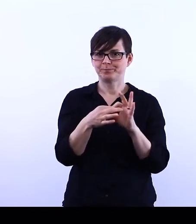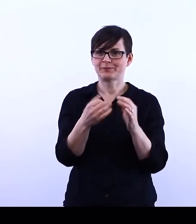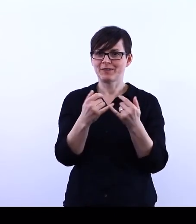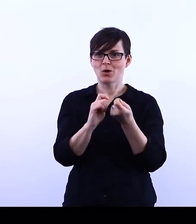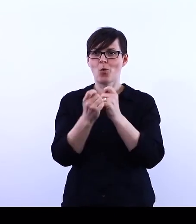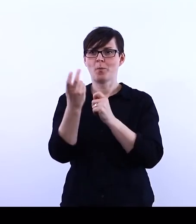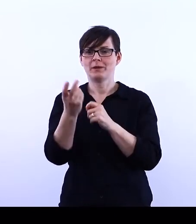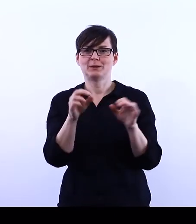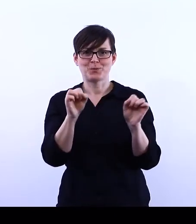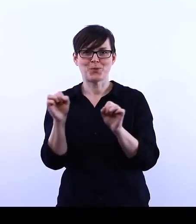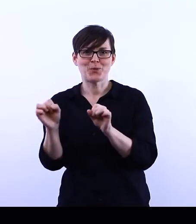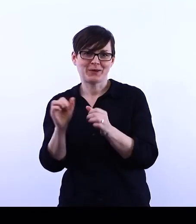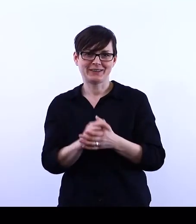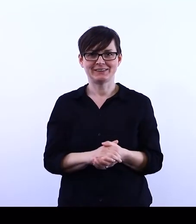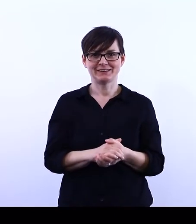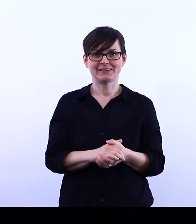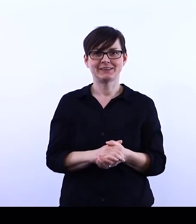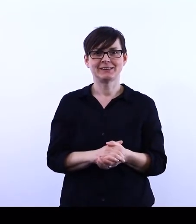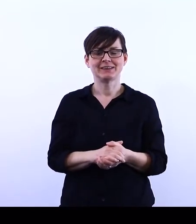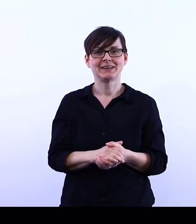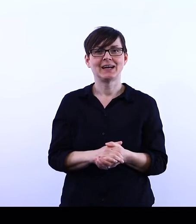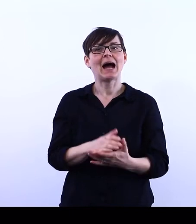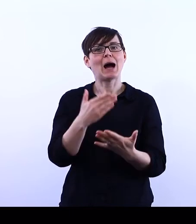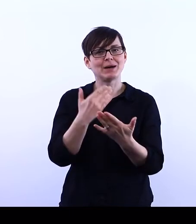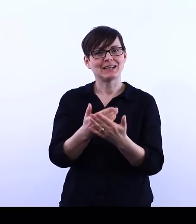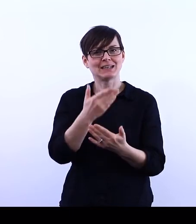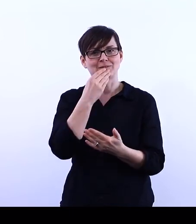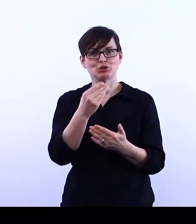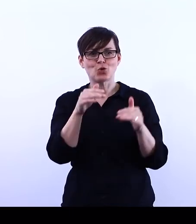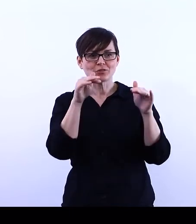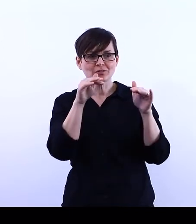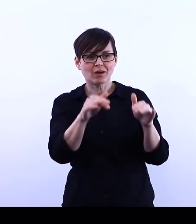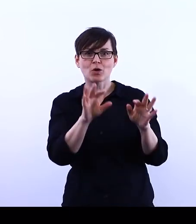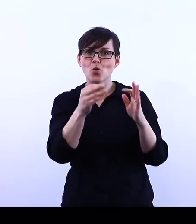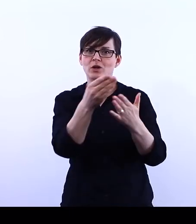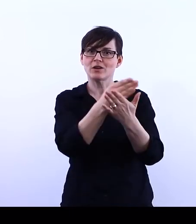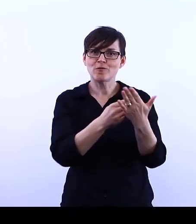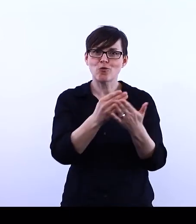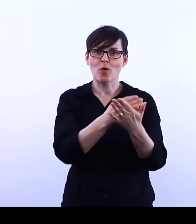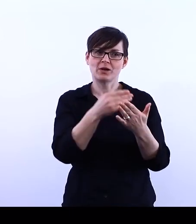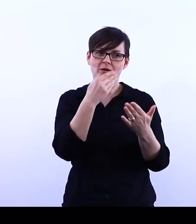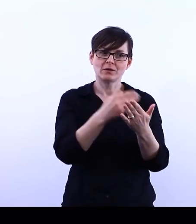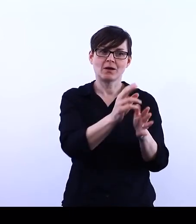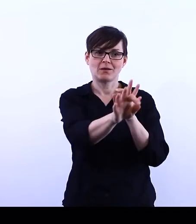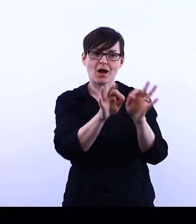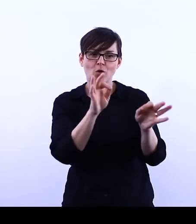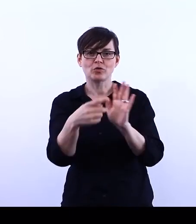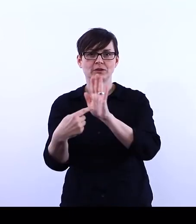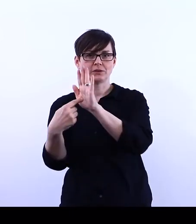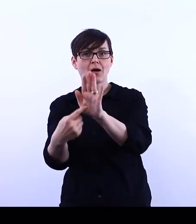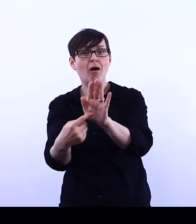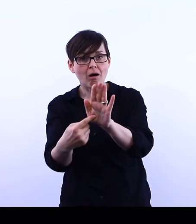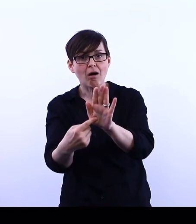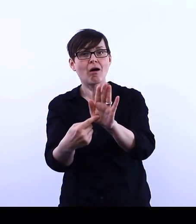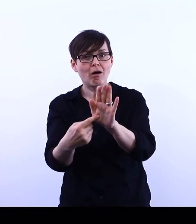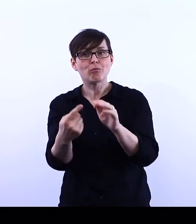umso schöner, wenn man eben auch so Vorbilder hat und man das auch sehr anschaulich machen kann, dass es durchaus eben auch